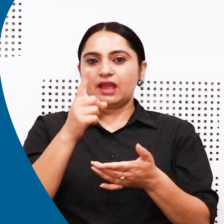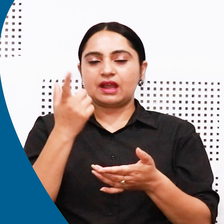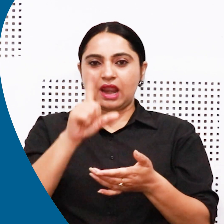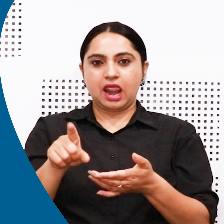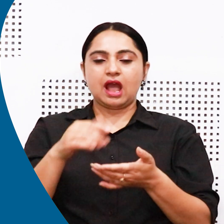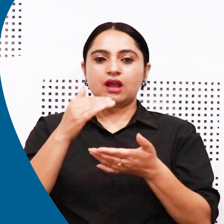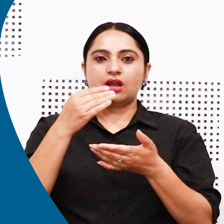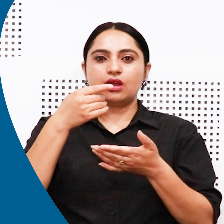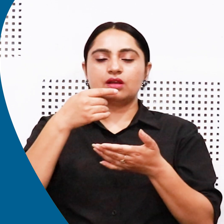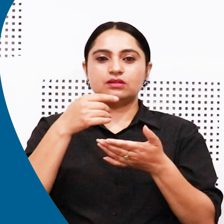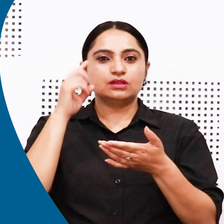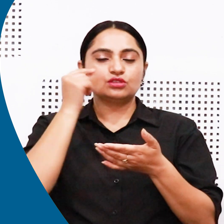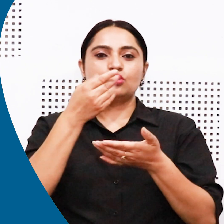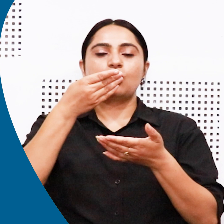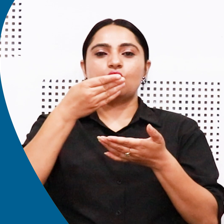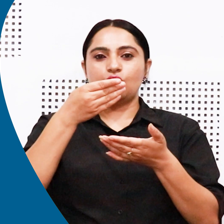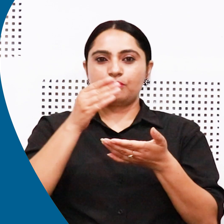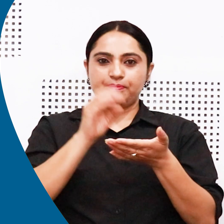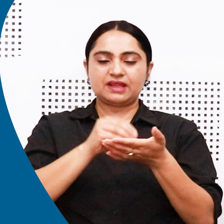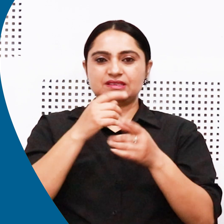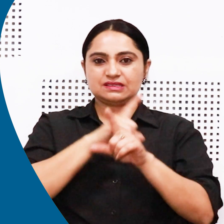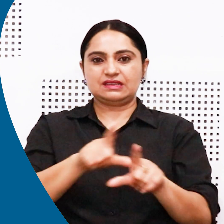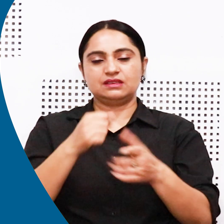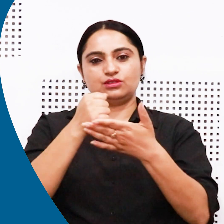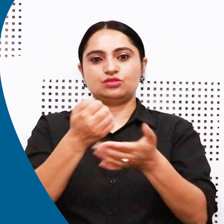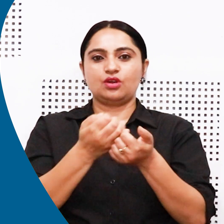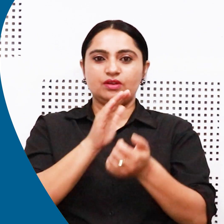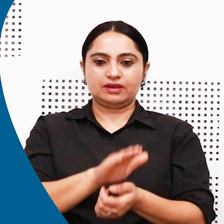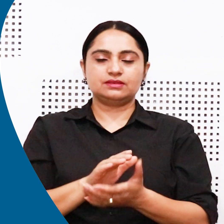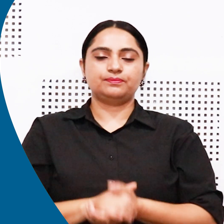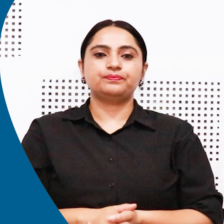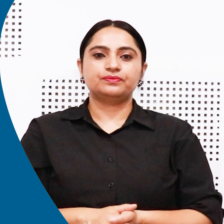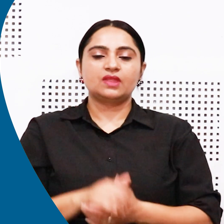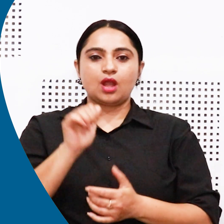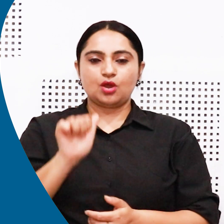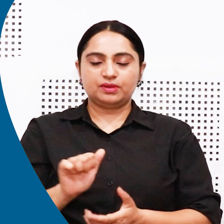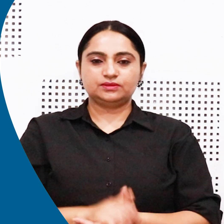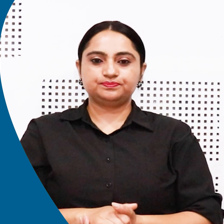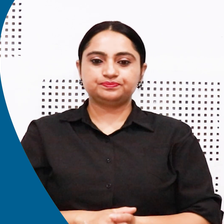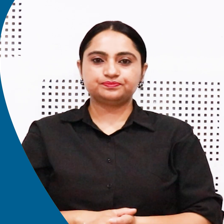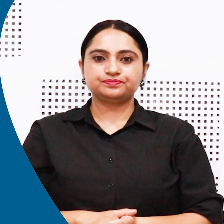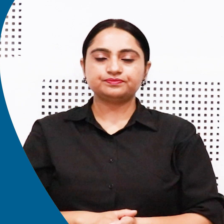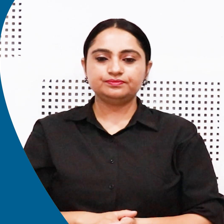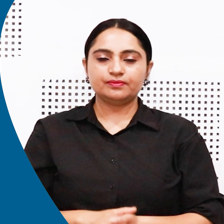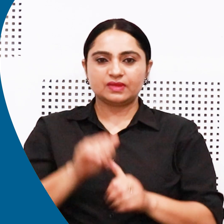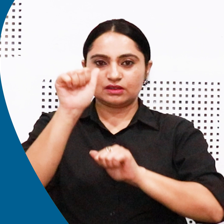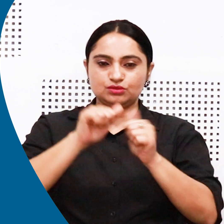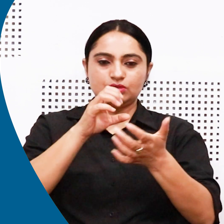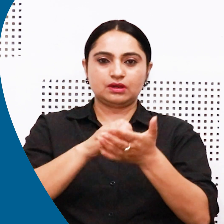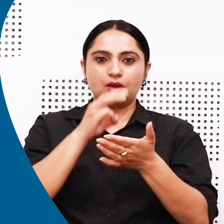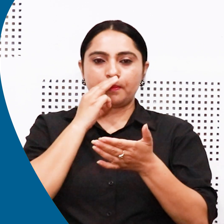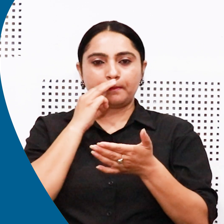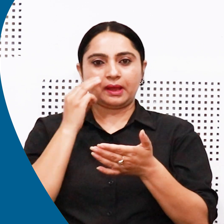कर्जा दिएको छ। नगरपालिकाका सामाजिक शाखा प्रमुख टङ्क प्रसाद लामिछाने अब जहाँ चाहिँ